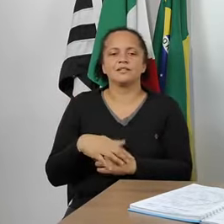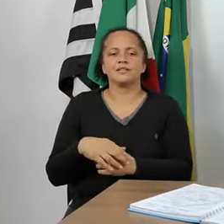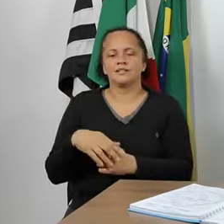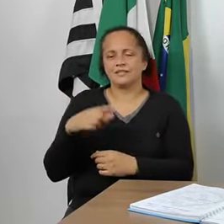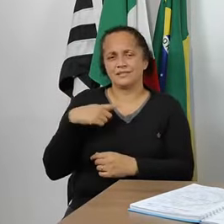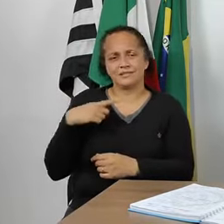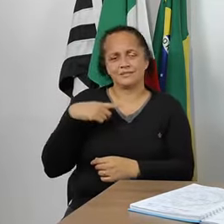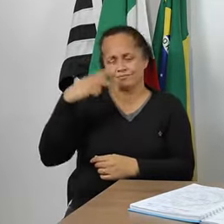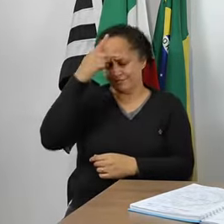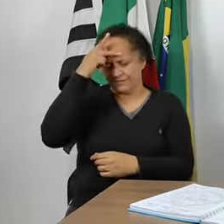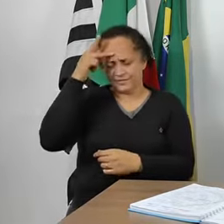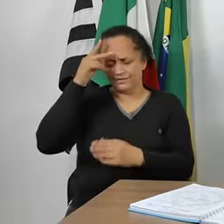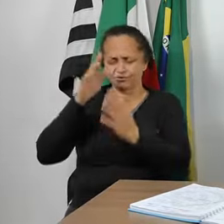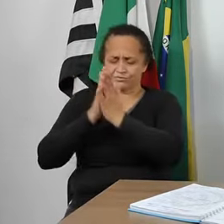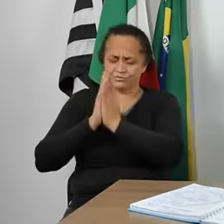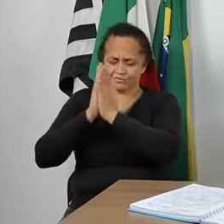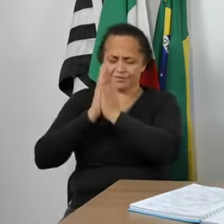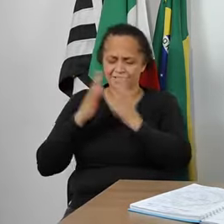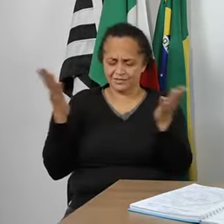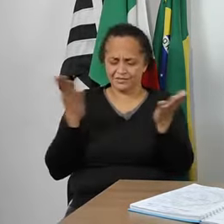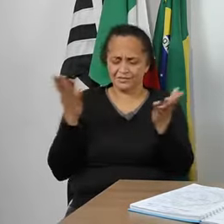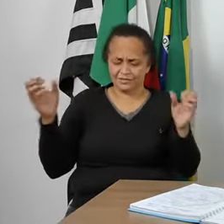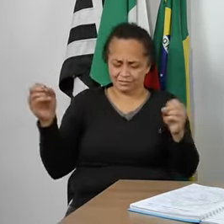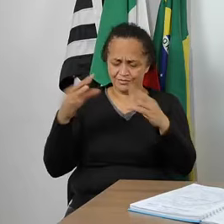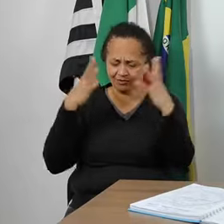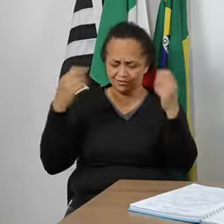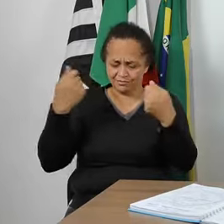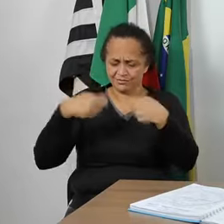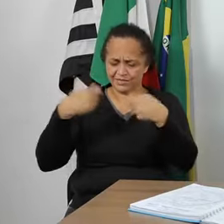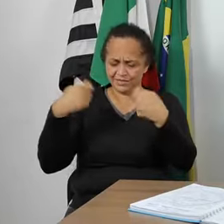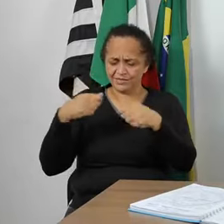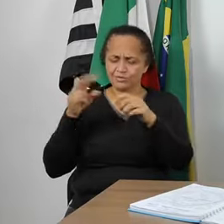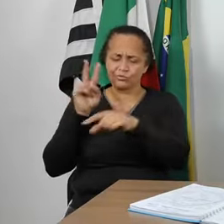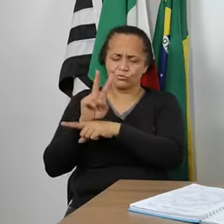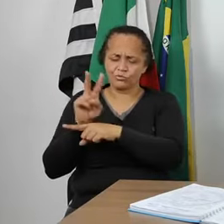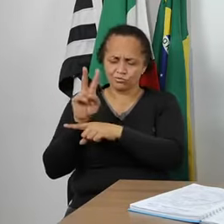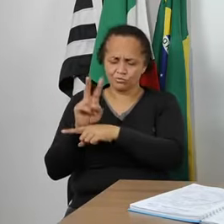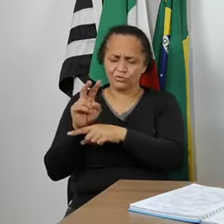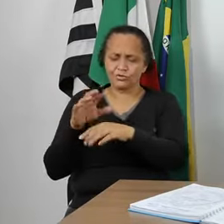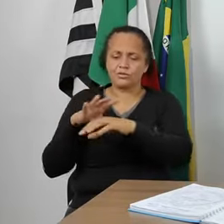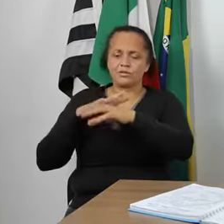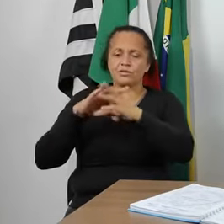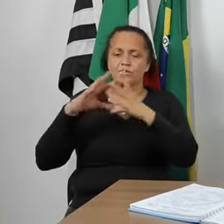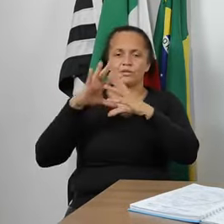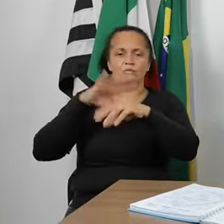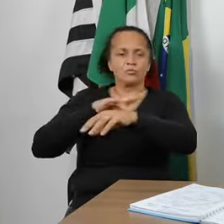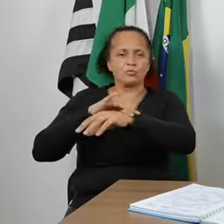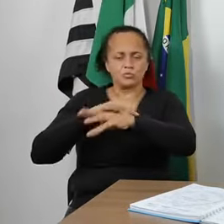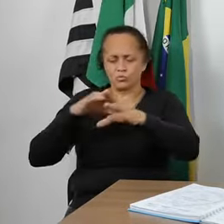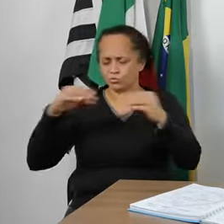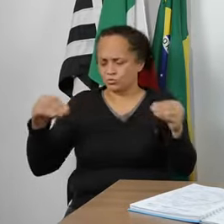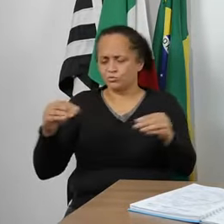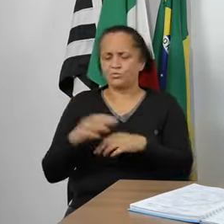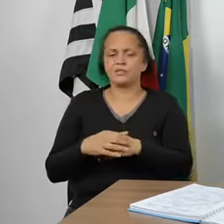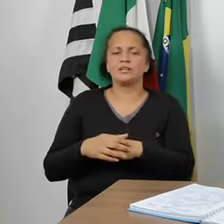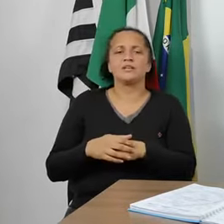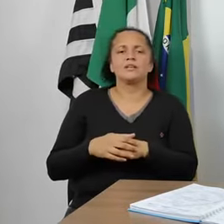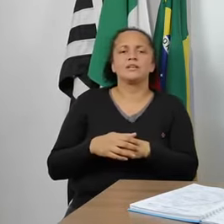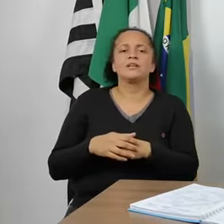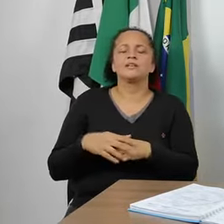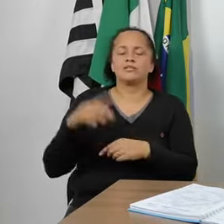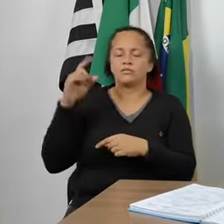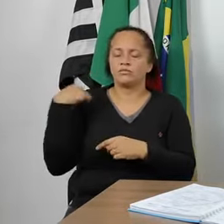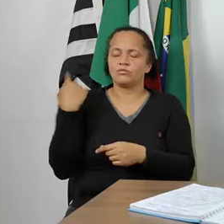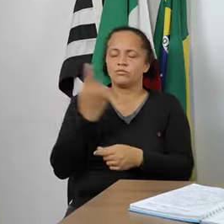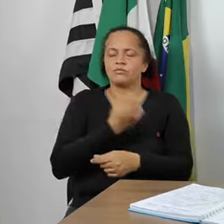de um milagre, seja de cura, de provisão, de proteção, de libertação, um milagre familiar. Oh, Pai, nós declaramos